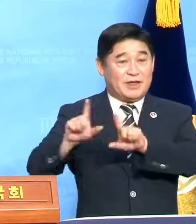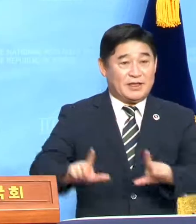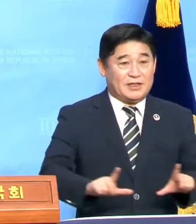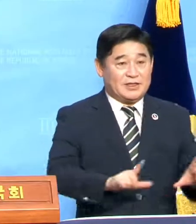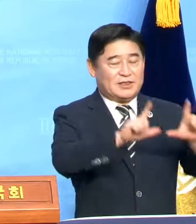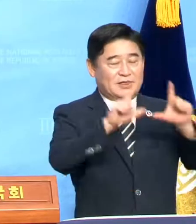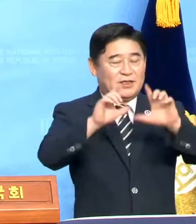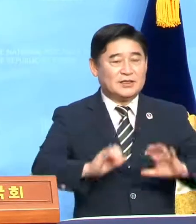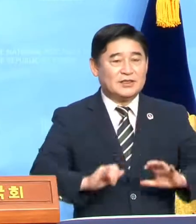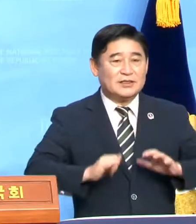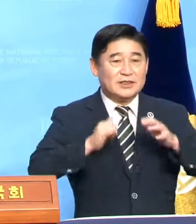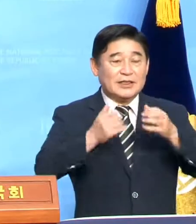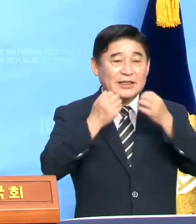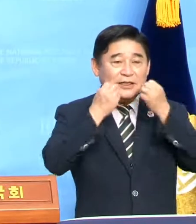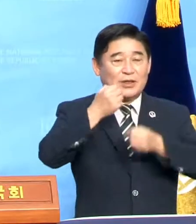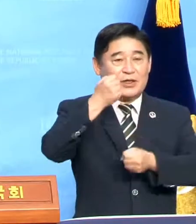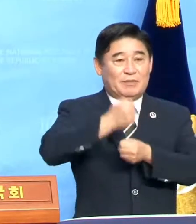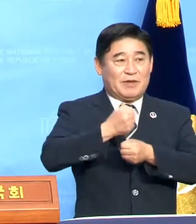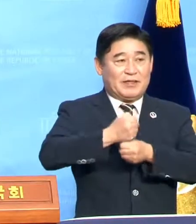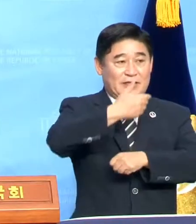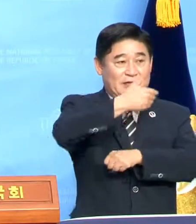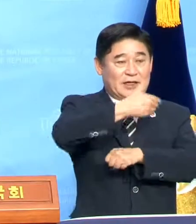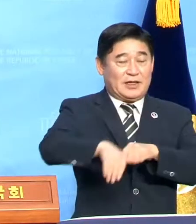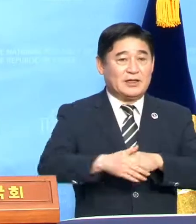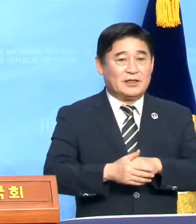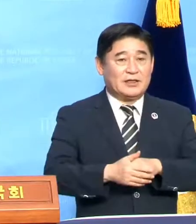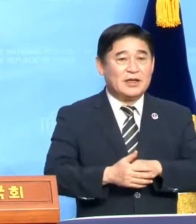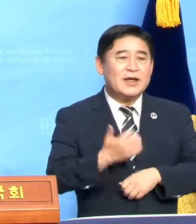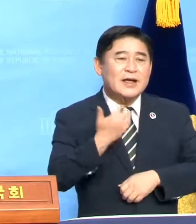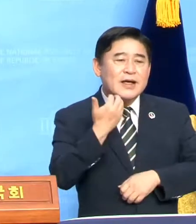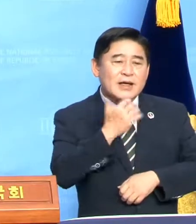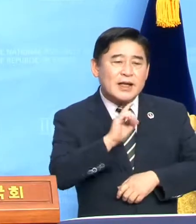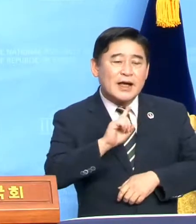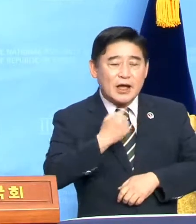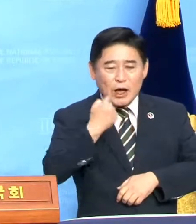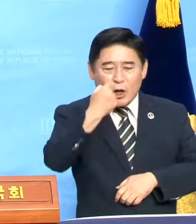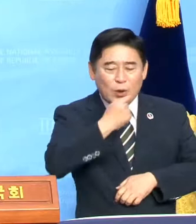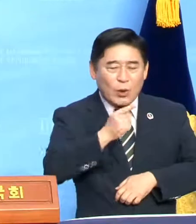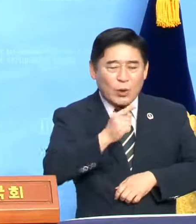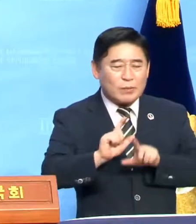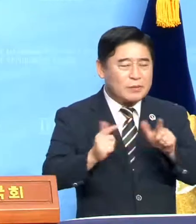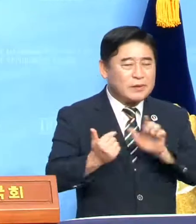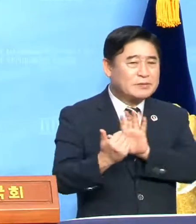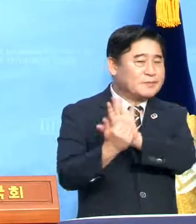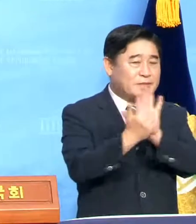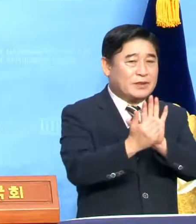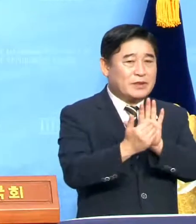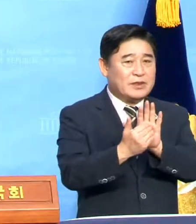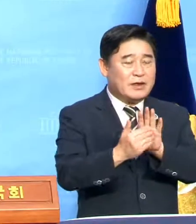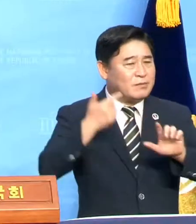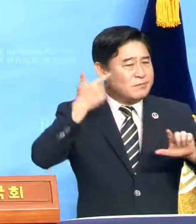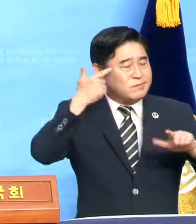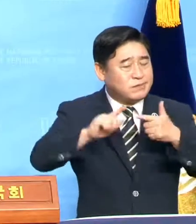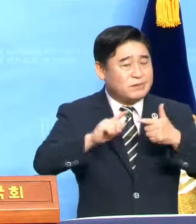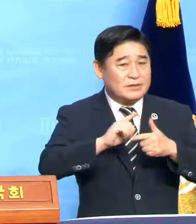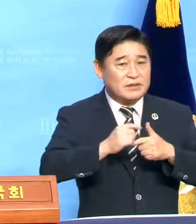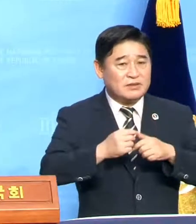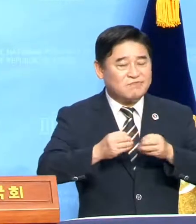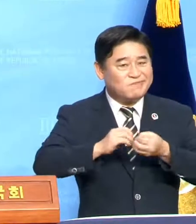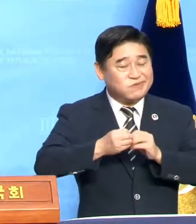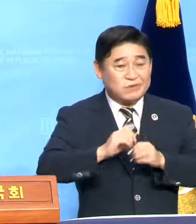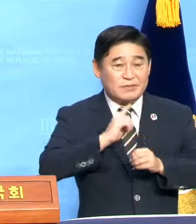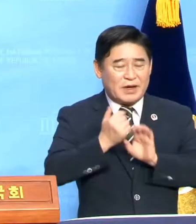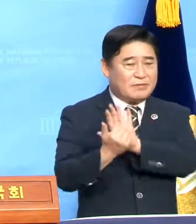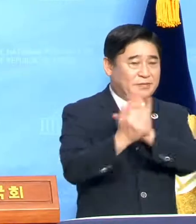세상을 새롭게 설계하고자 합니다 색깔론을 거부하고 억측과 편견을 경계하며 기본소득 도입을